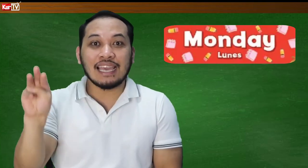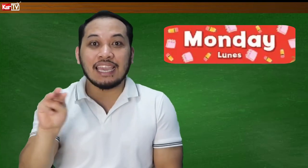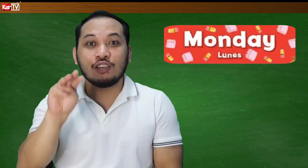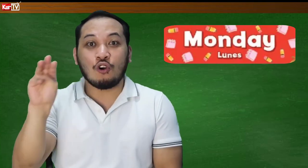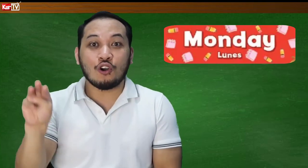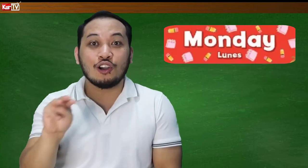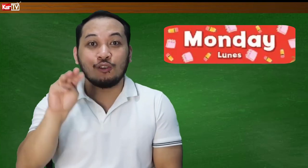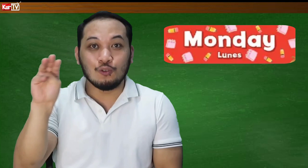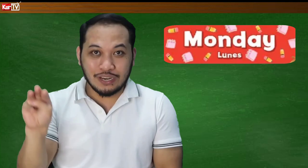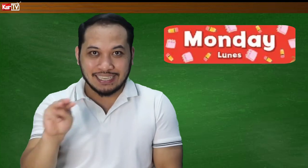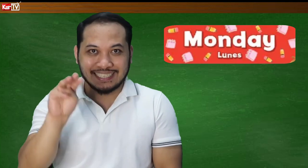Monday or Lunes.